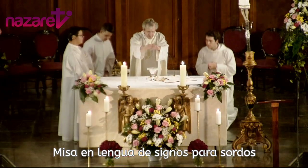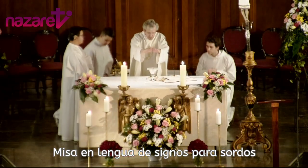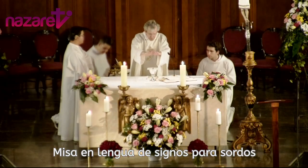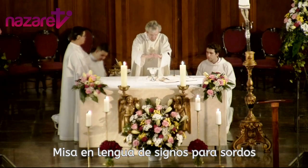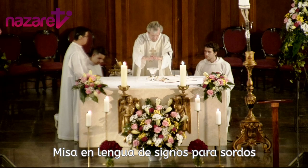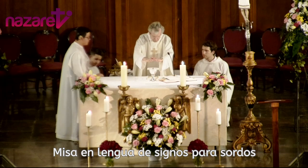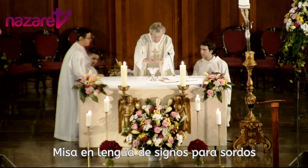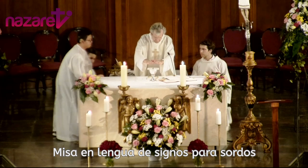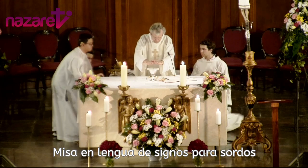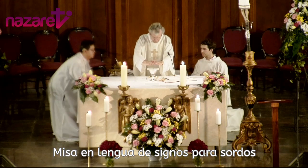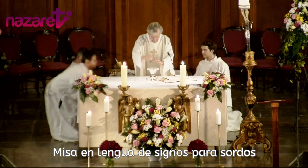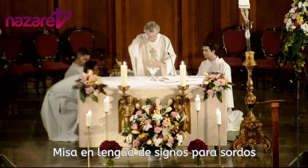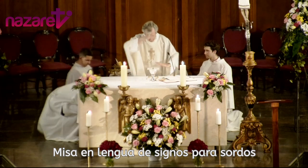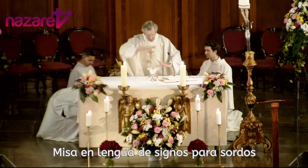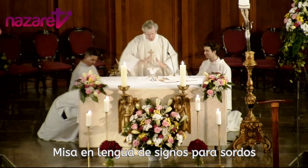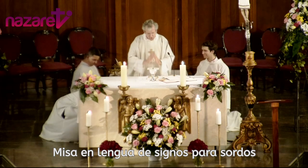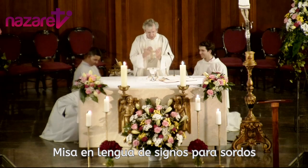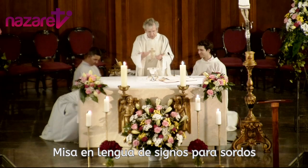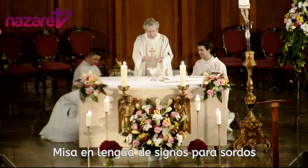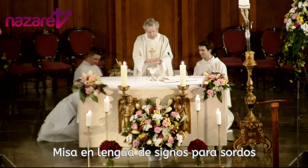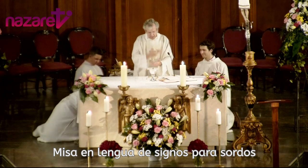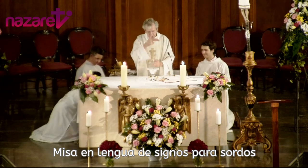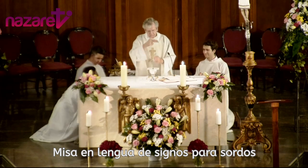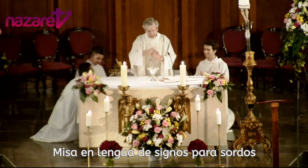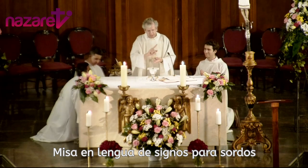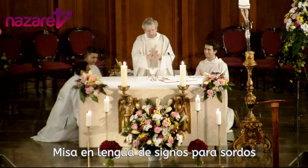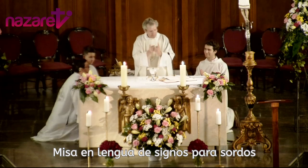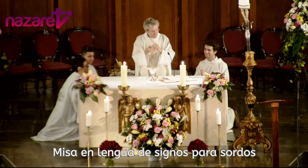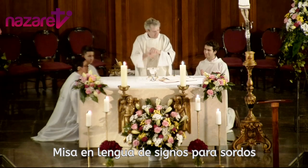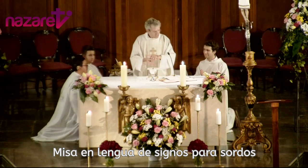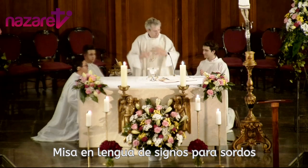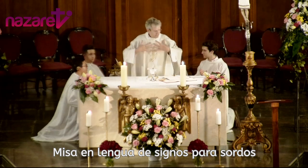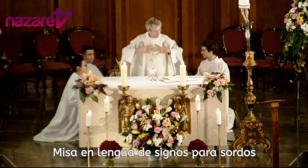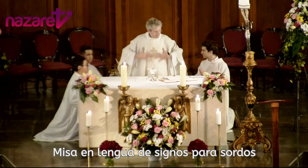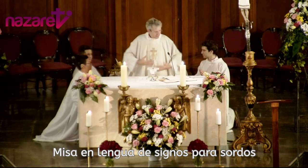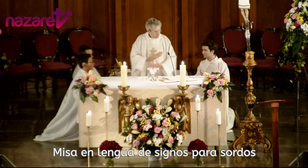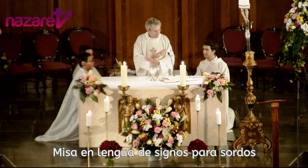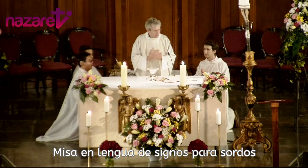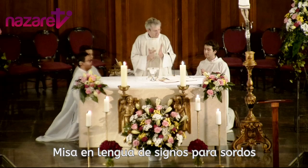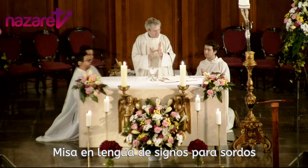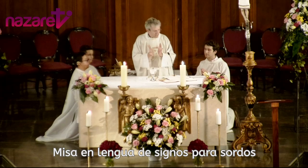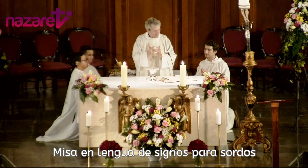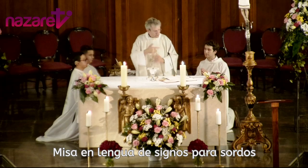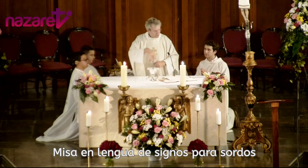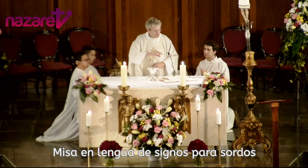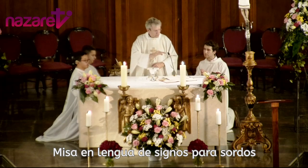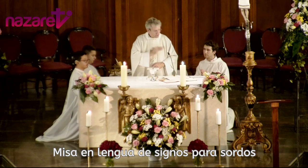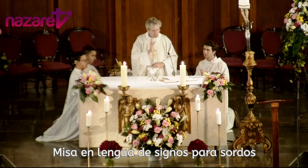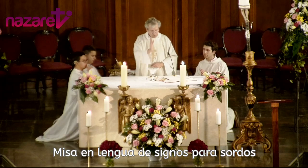Espíritu estos dones que hemos separado para ti, de manera que se conviertan en el cuerpo y en la sangre de Jesucristo, Hijo tuyo y